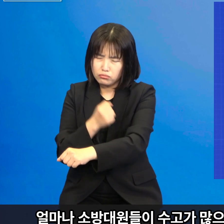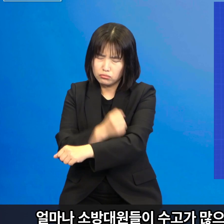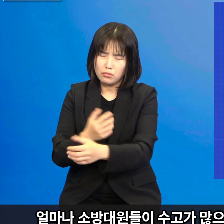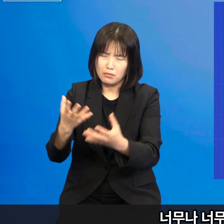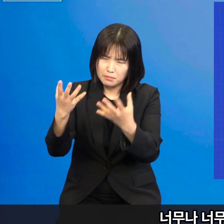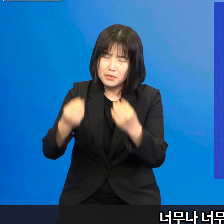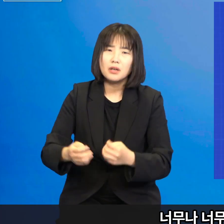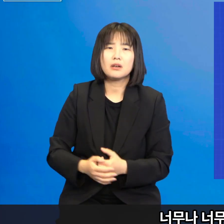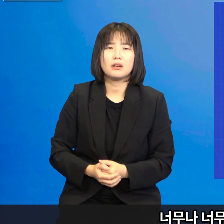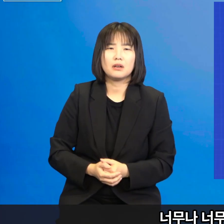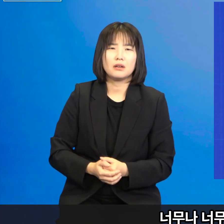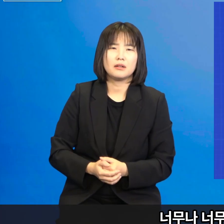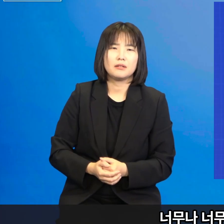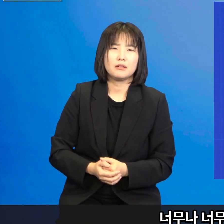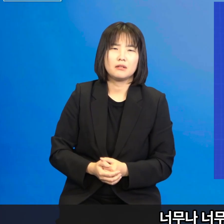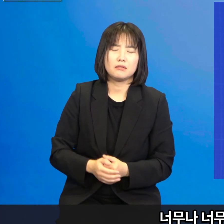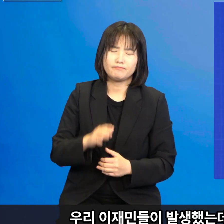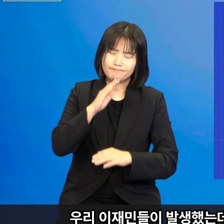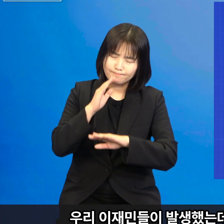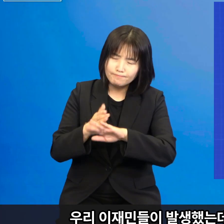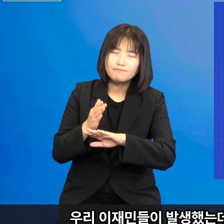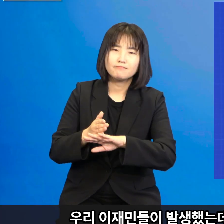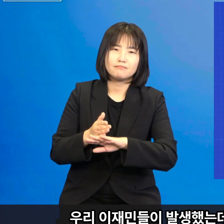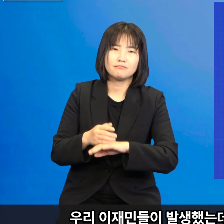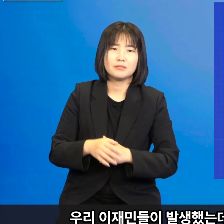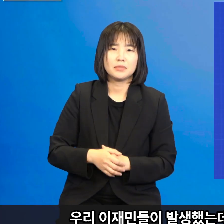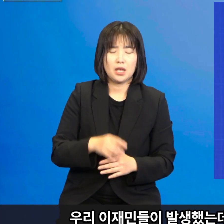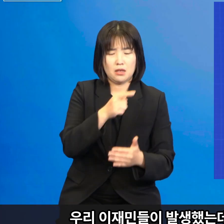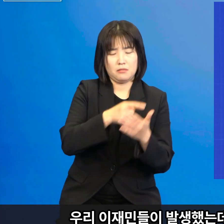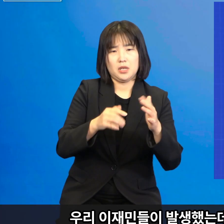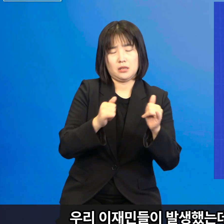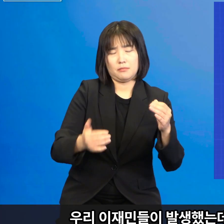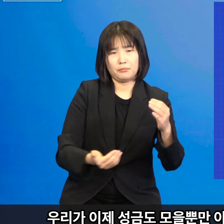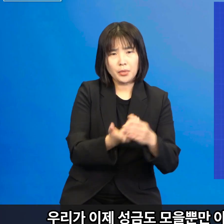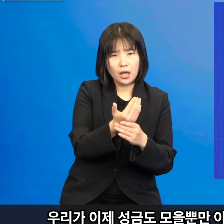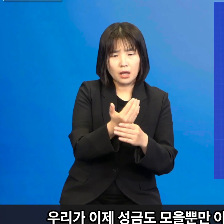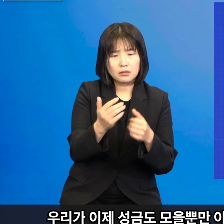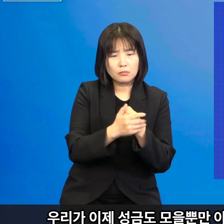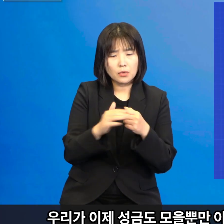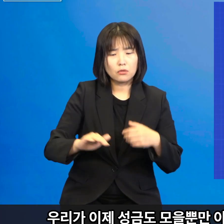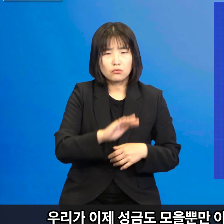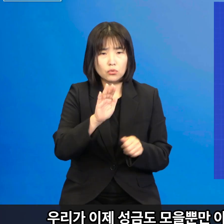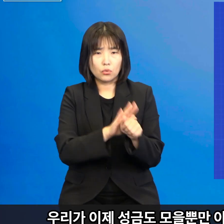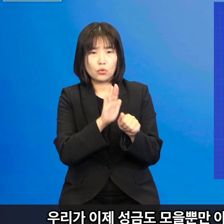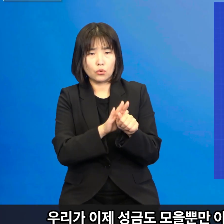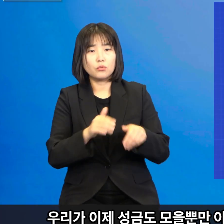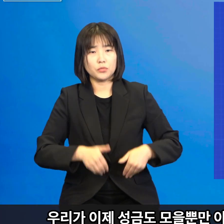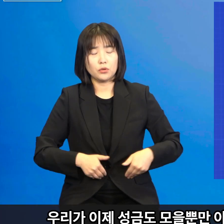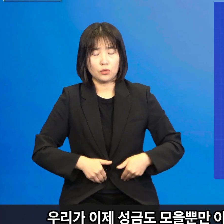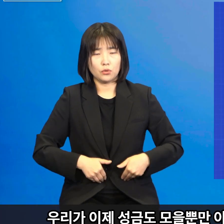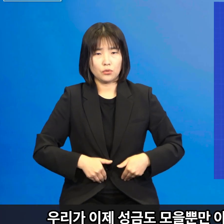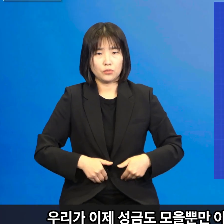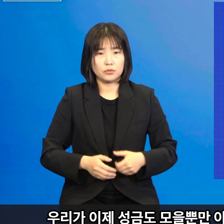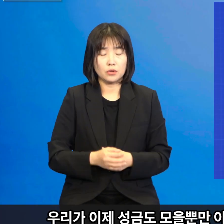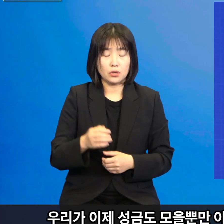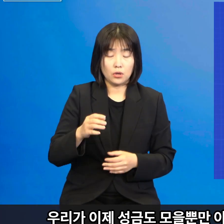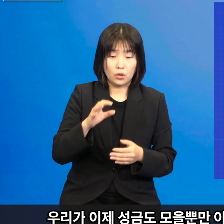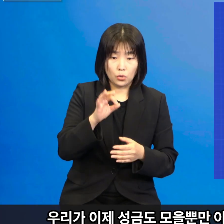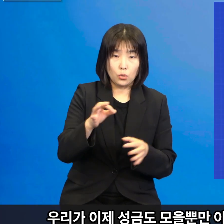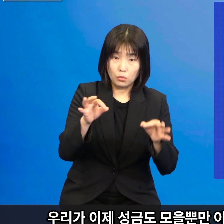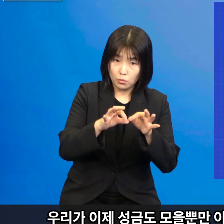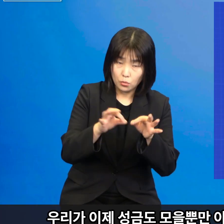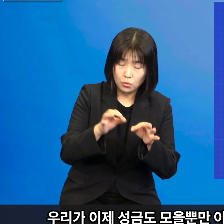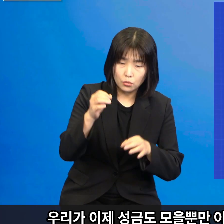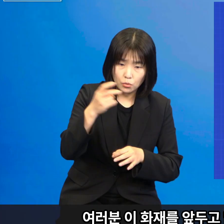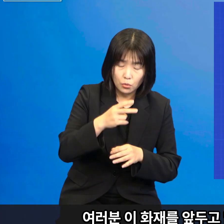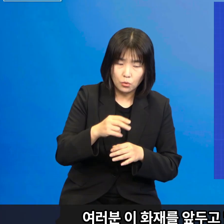불을 껐잖아요. 너무나 감사해요. 우리 이재민들이 발생했는데 우리가 이제 도와야 됩니다. 우리가 이제 우리가 성금도 모을 뿐만 아니라 가서